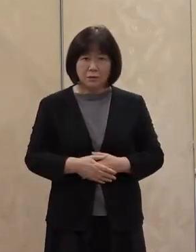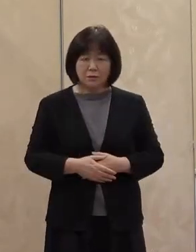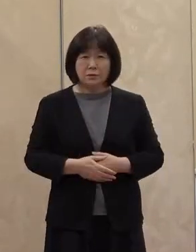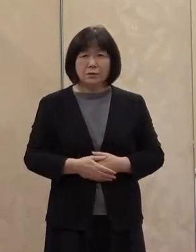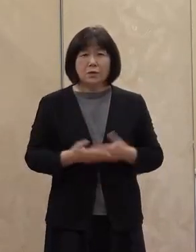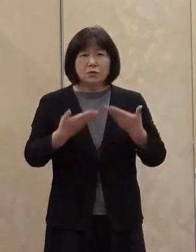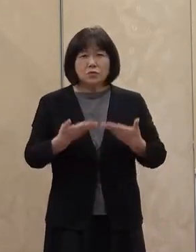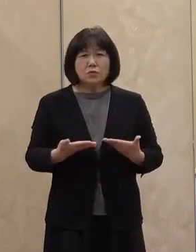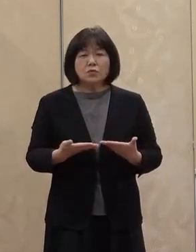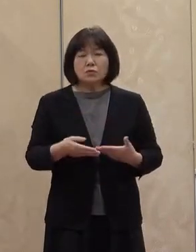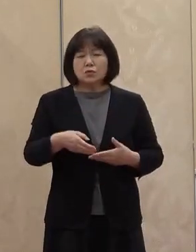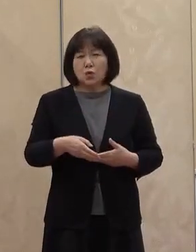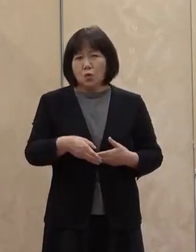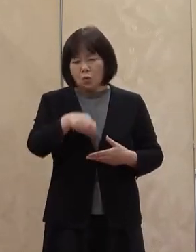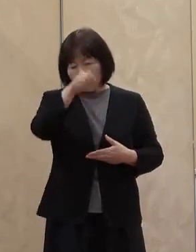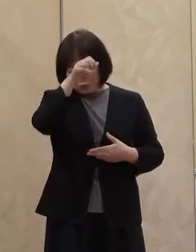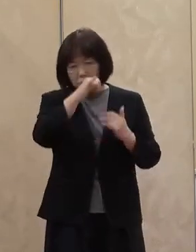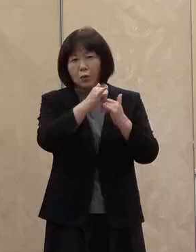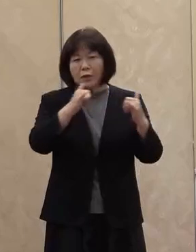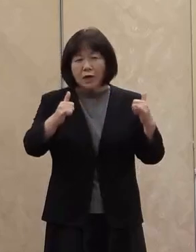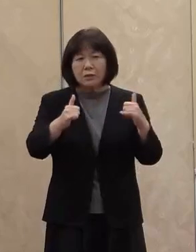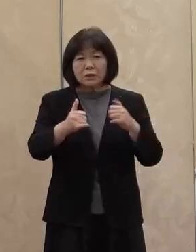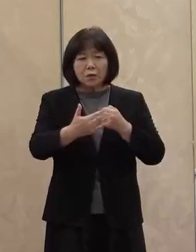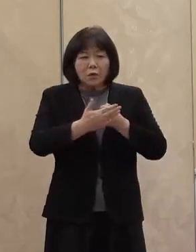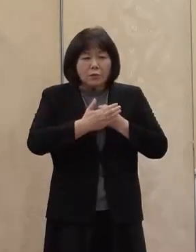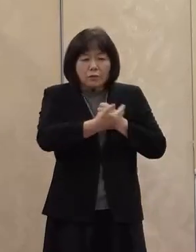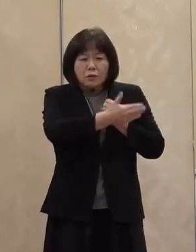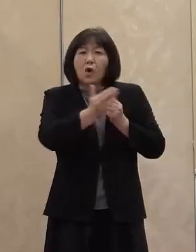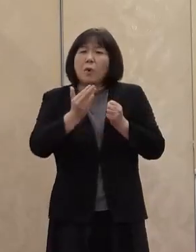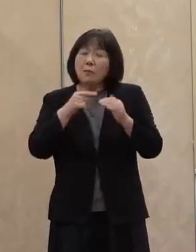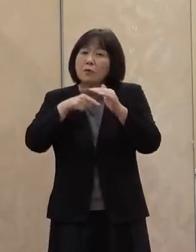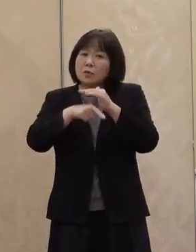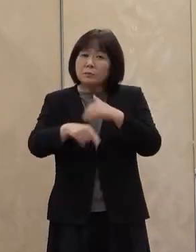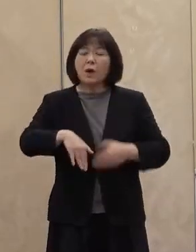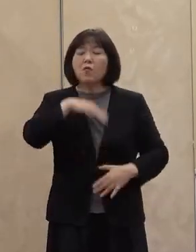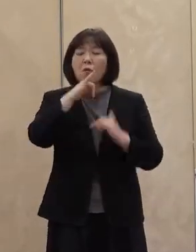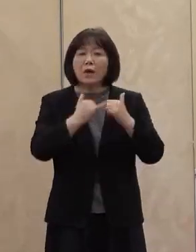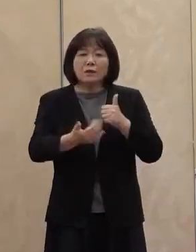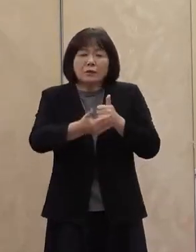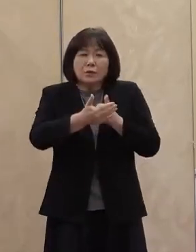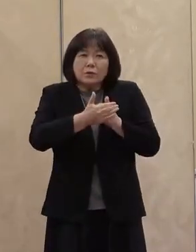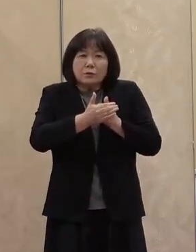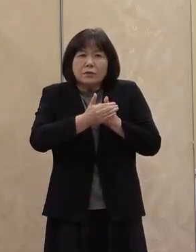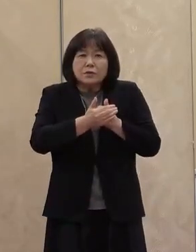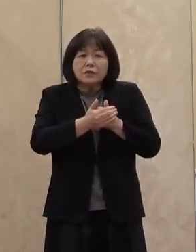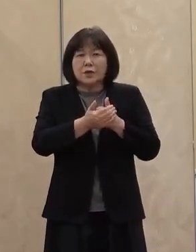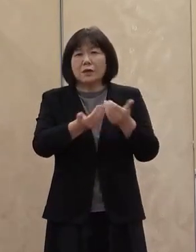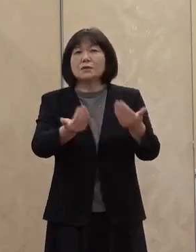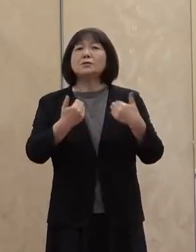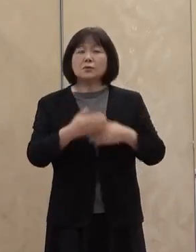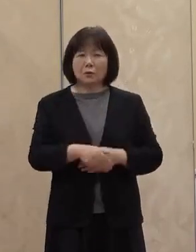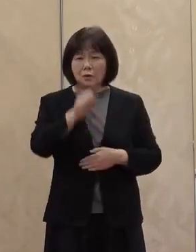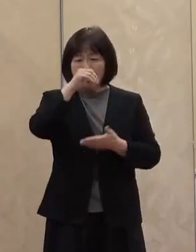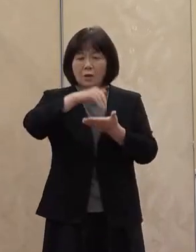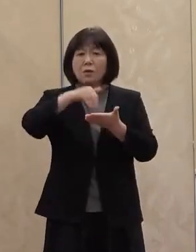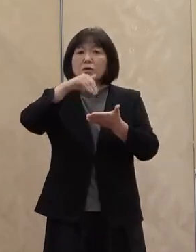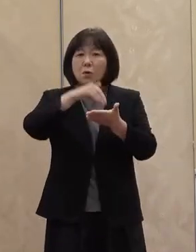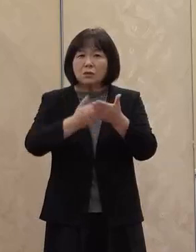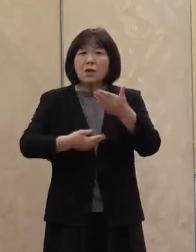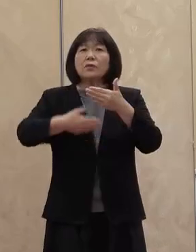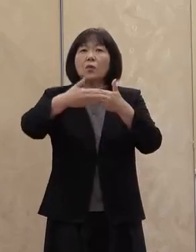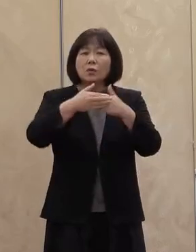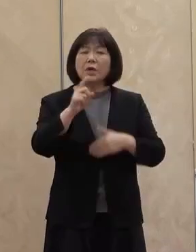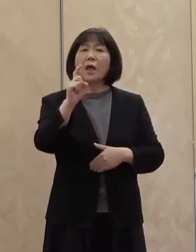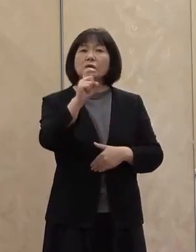という観点から見ると、高齢者の方の命を守らなければなりません。ですので、今回、この予算の補正予算の第